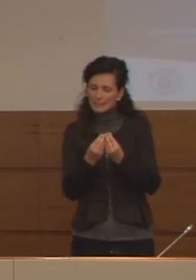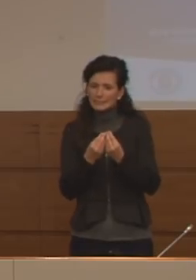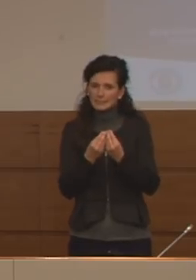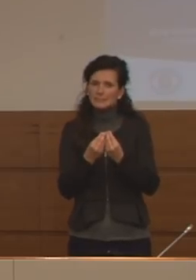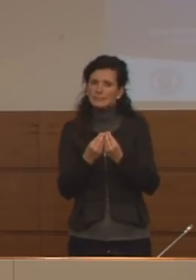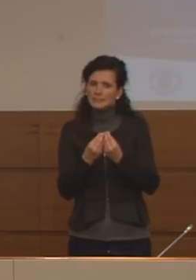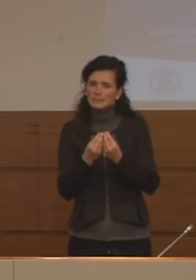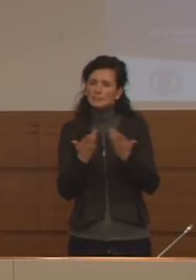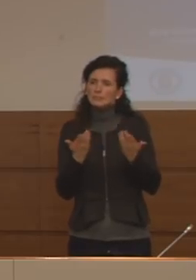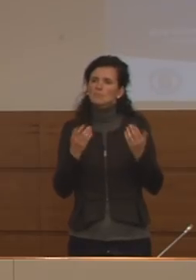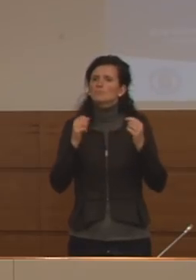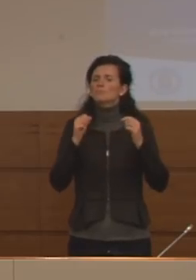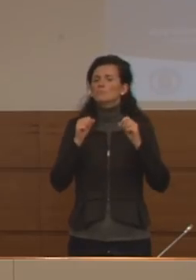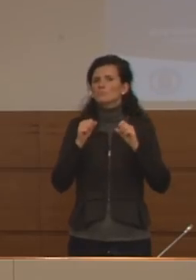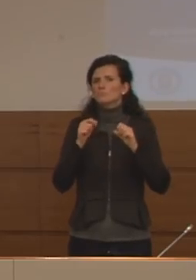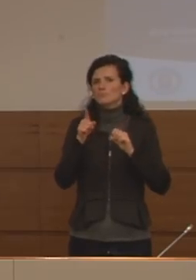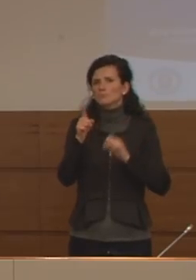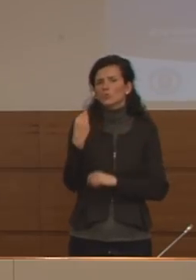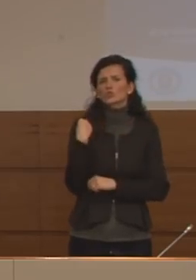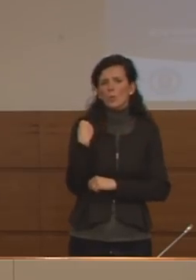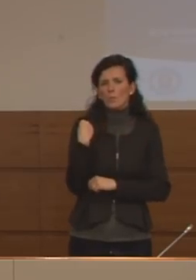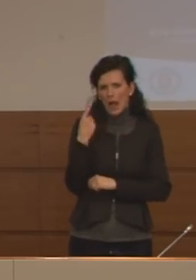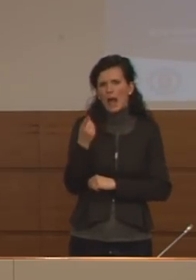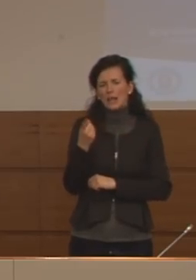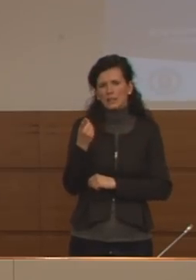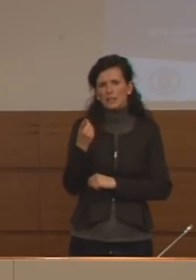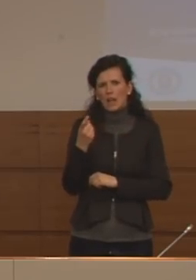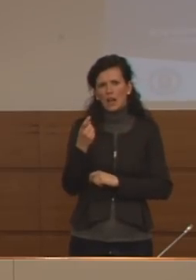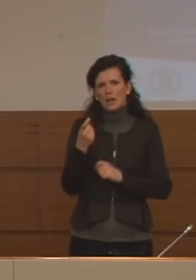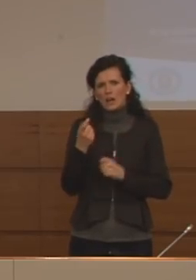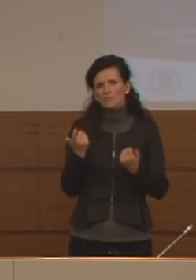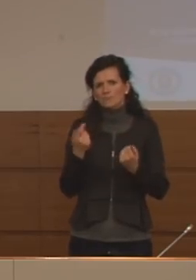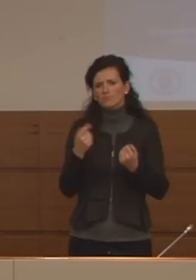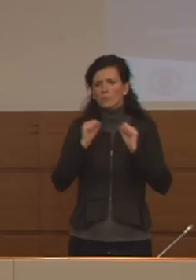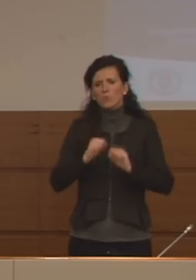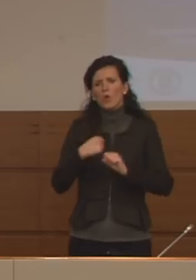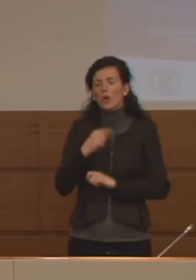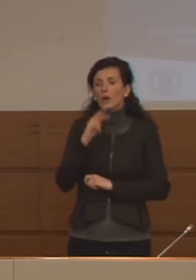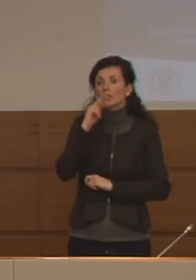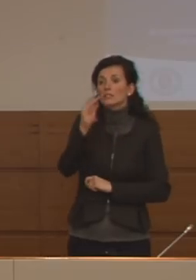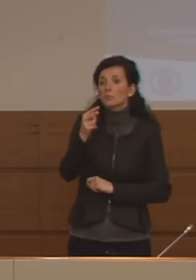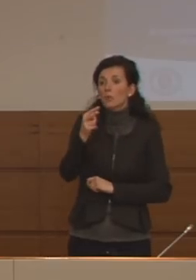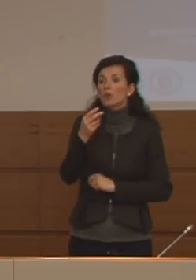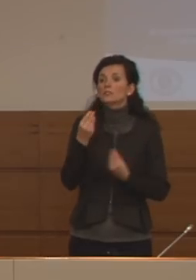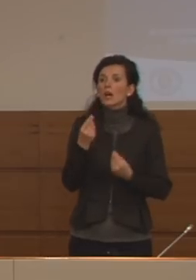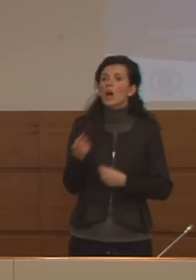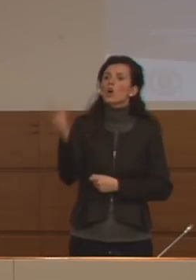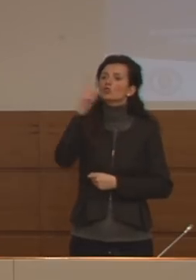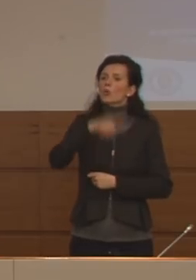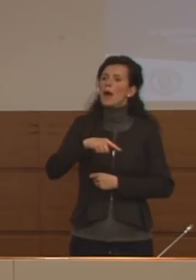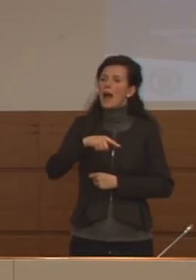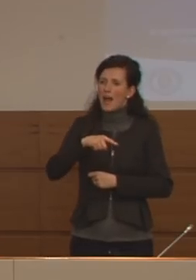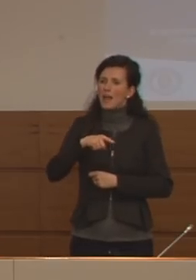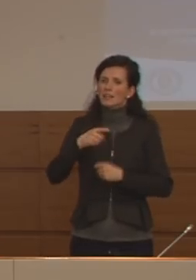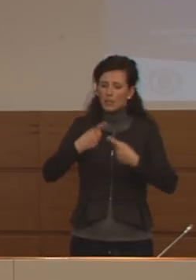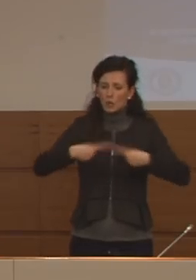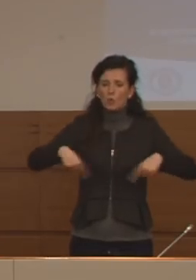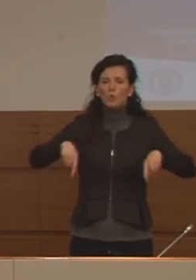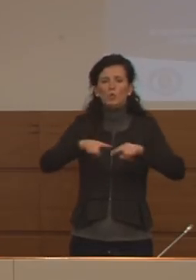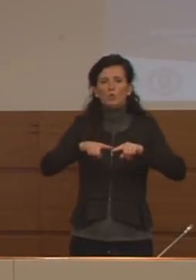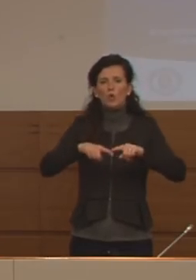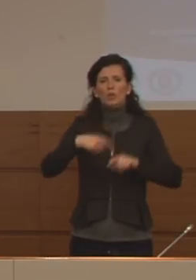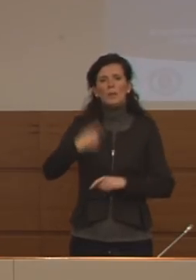questa domanda possa trovare una risposta più adeguata domani nel corso della riunione che il presidente